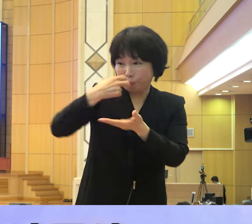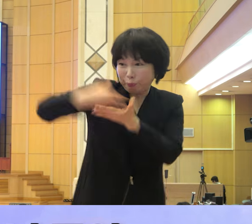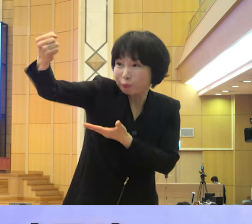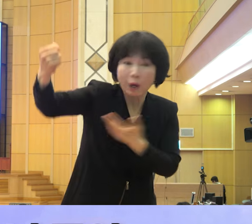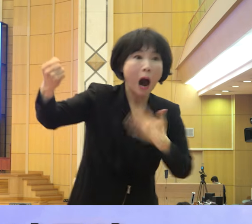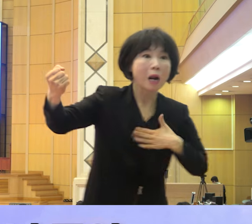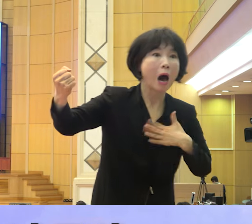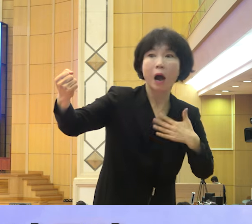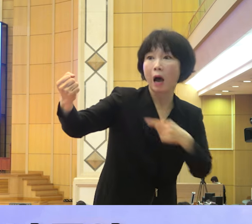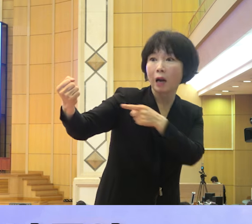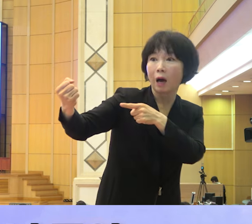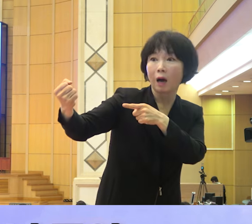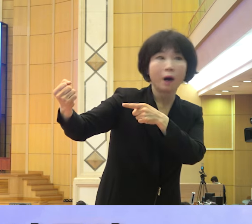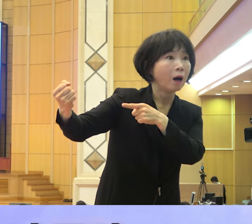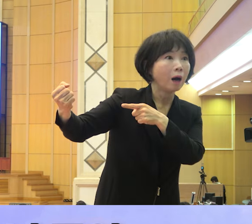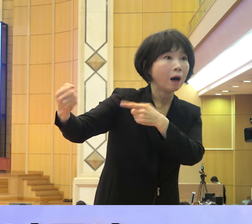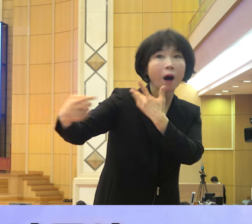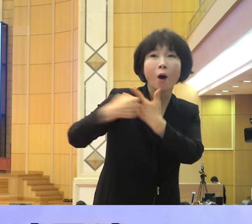당신들 와봐,